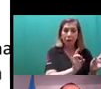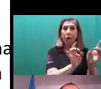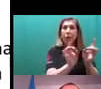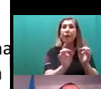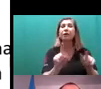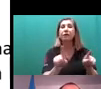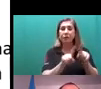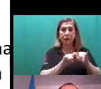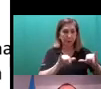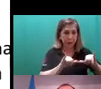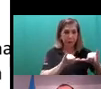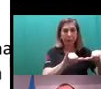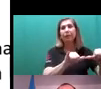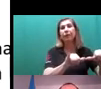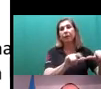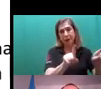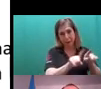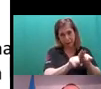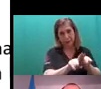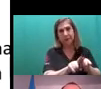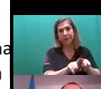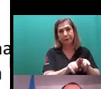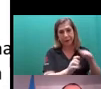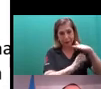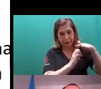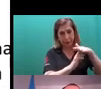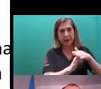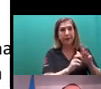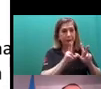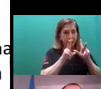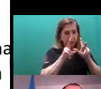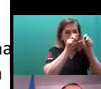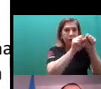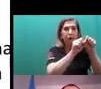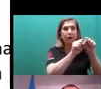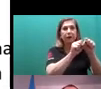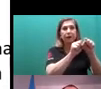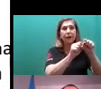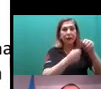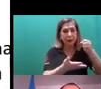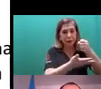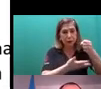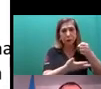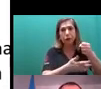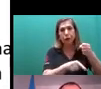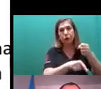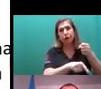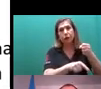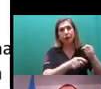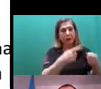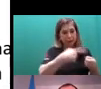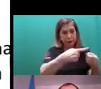mercados atacadistas e também fortalecer as infraestruturas